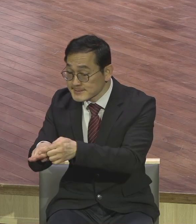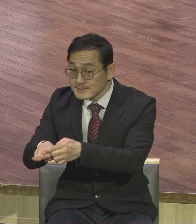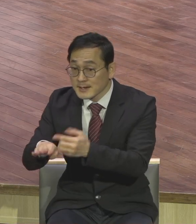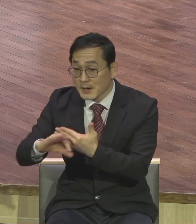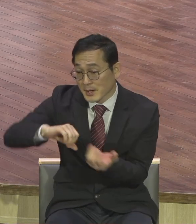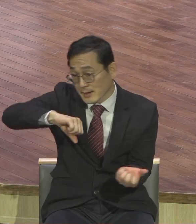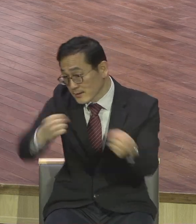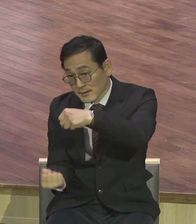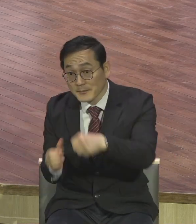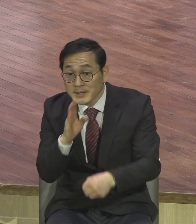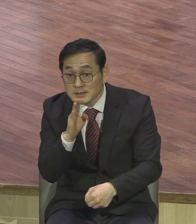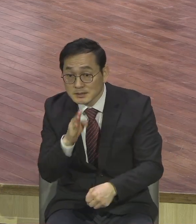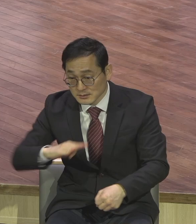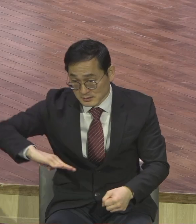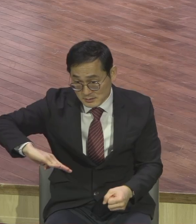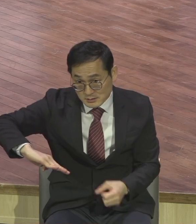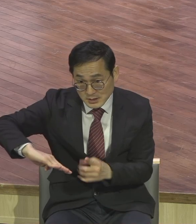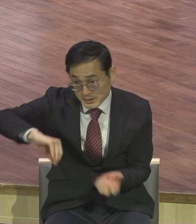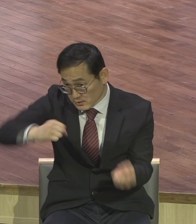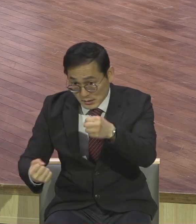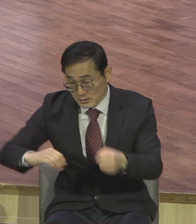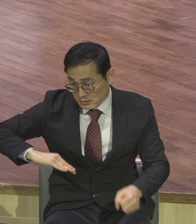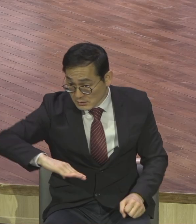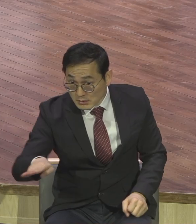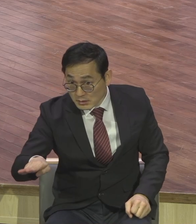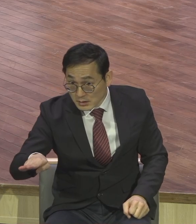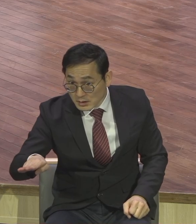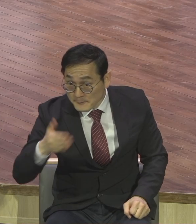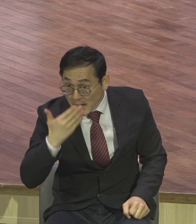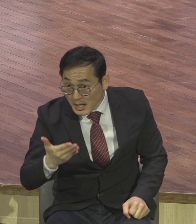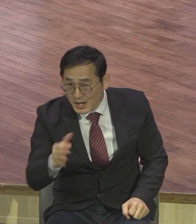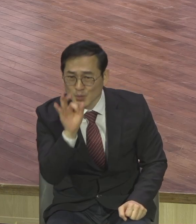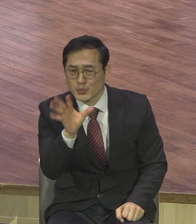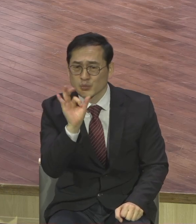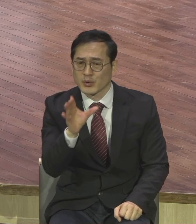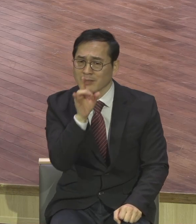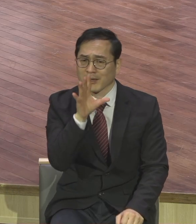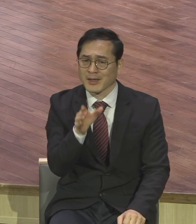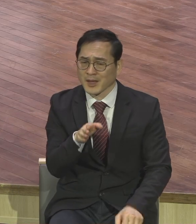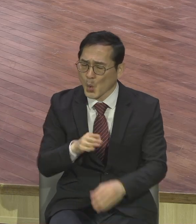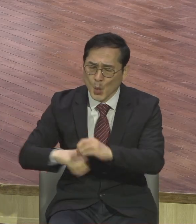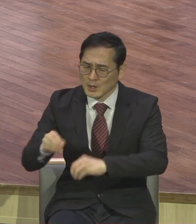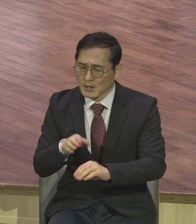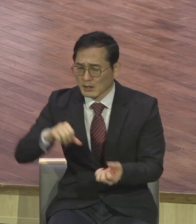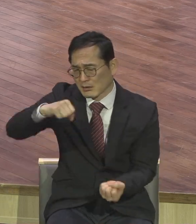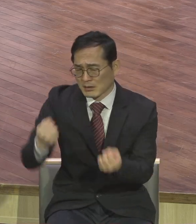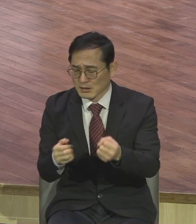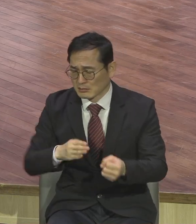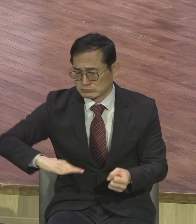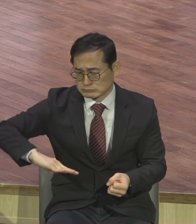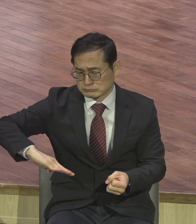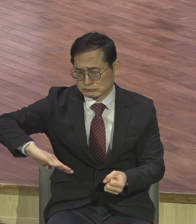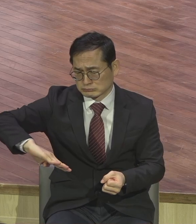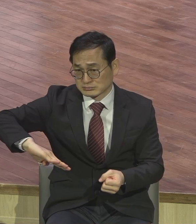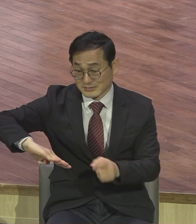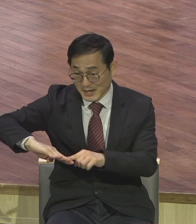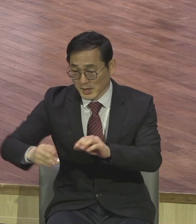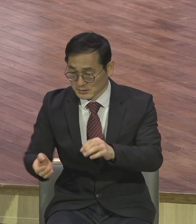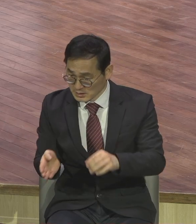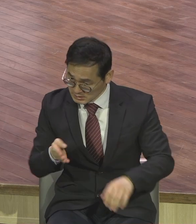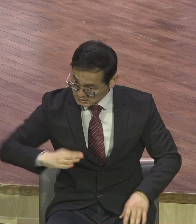안 돌려 반대로 털다가는 돌이 더 자빠져. 털리면 돌면 도는 대로 다시 돌려줘야